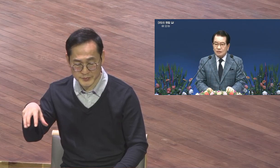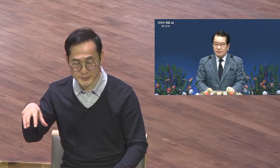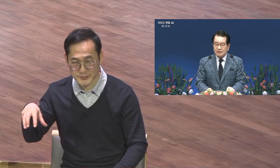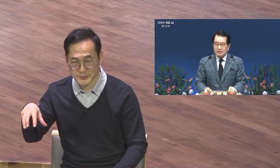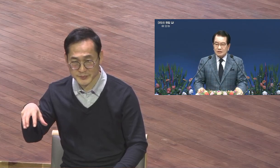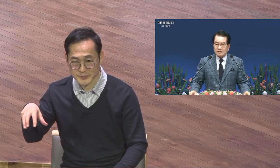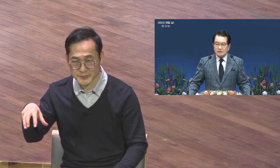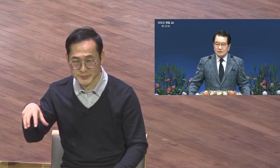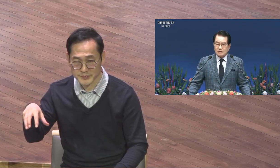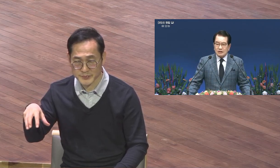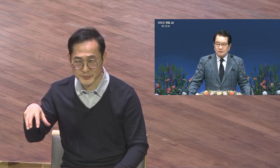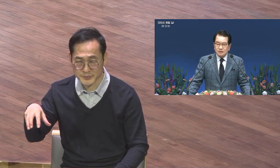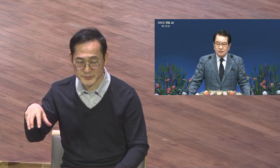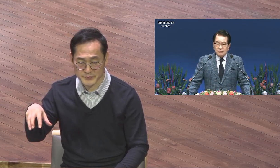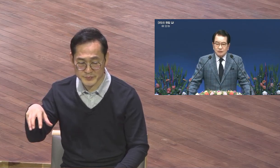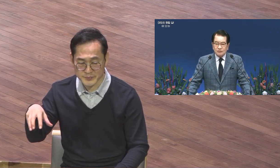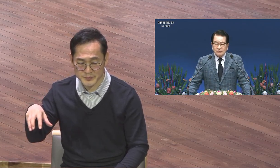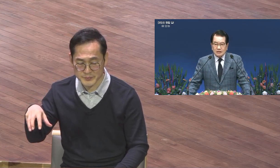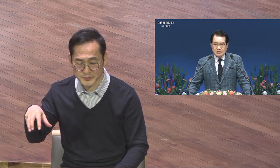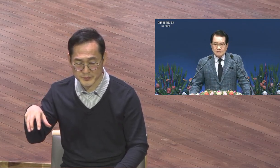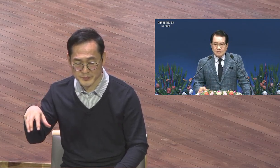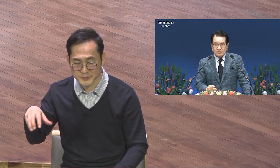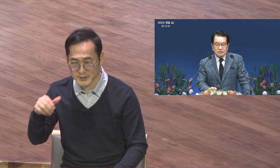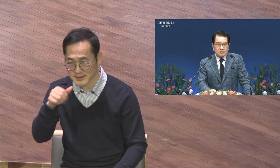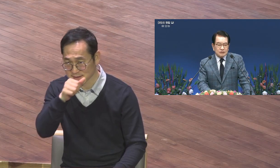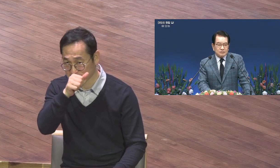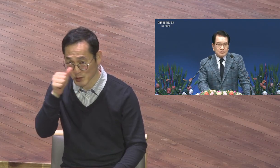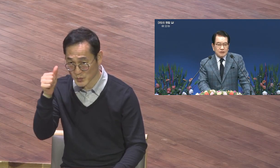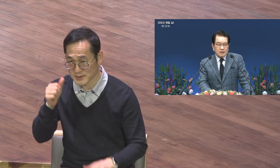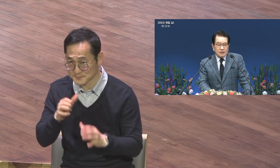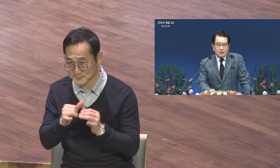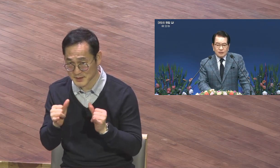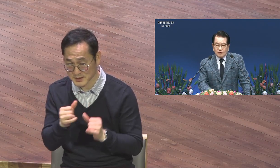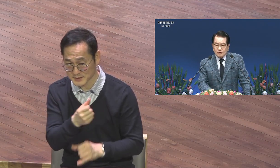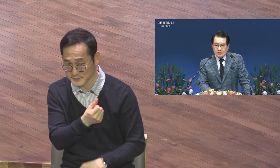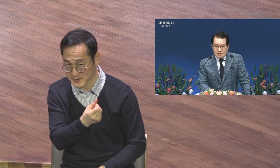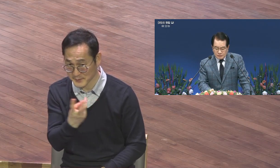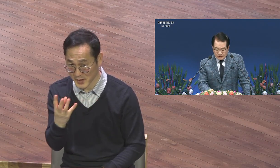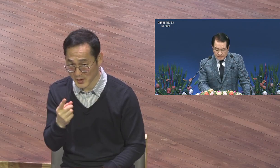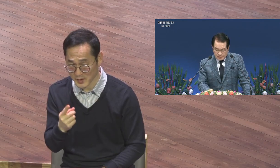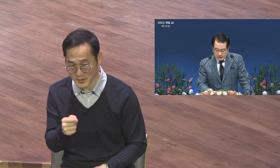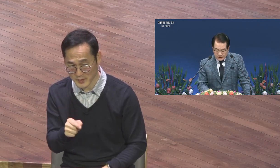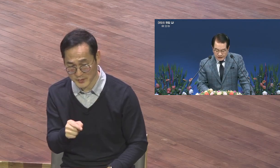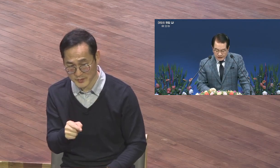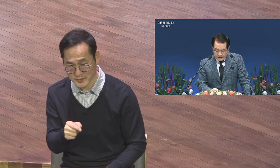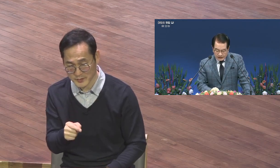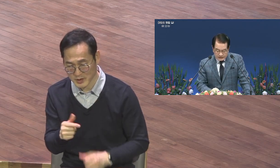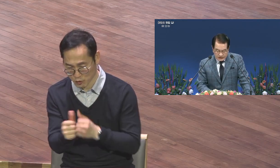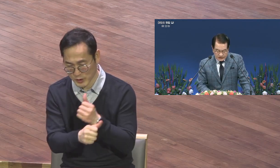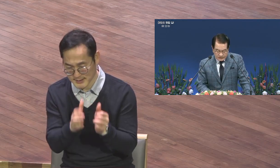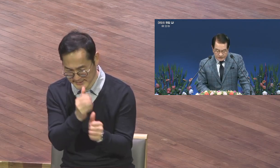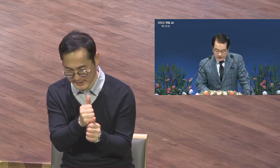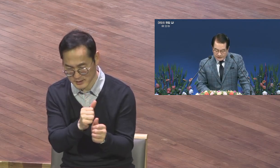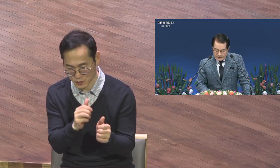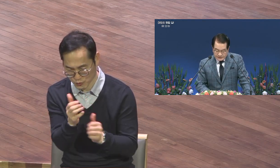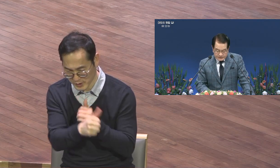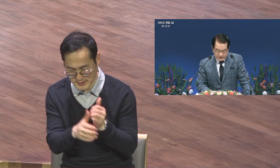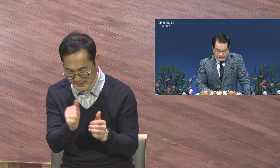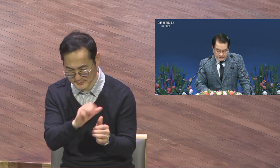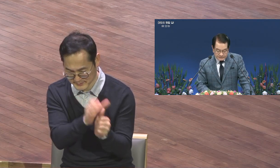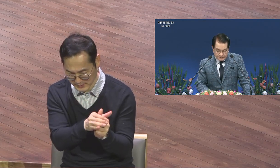우리 장로님들 매치 산업 선교 위원장님 뭐 지금 노 원장님 몇 명 그렇게 같이 가게